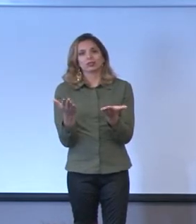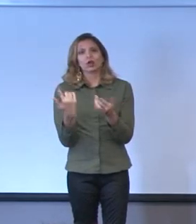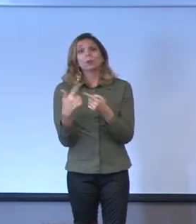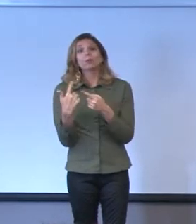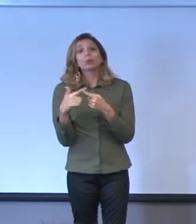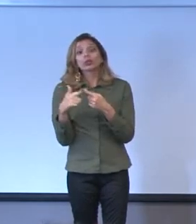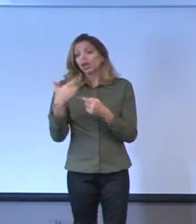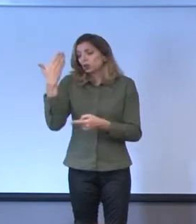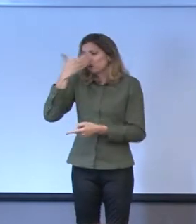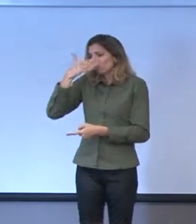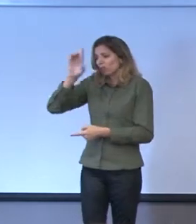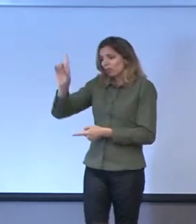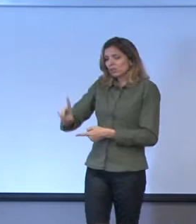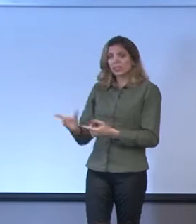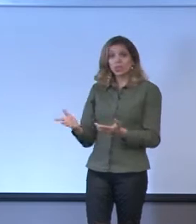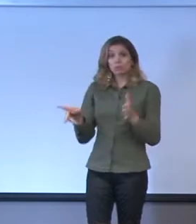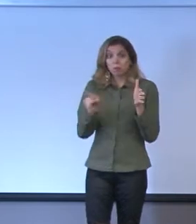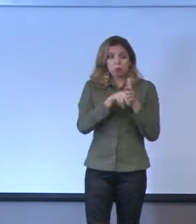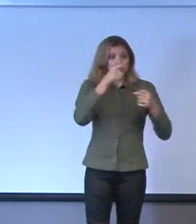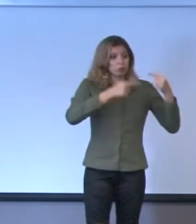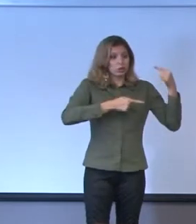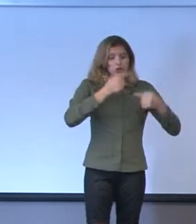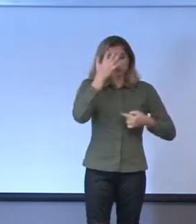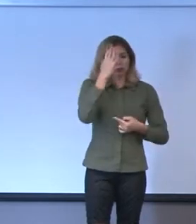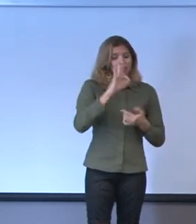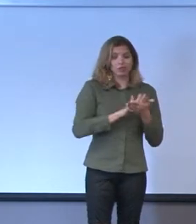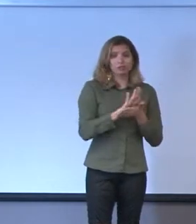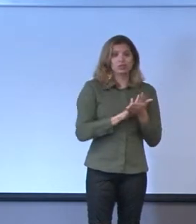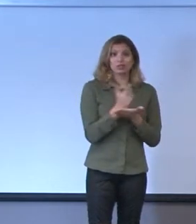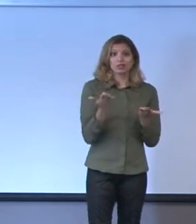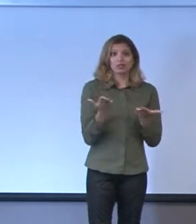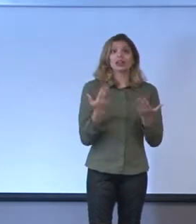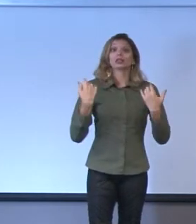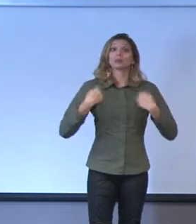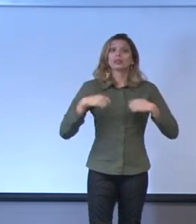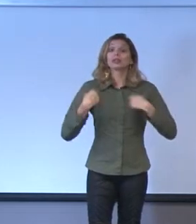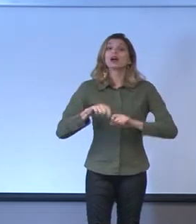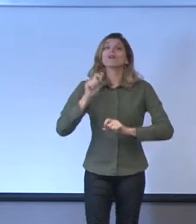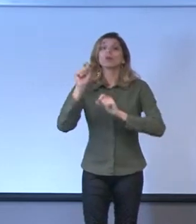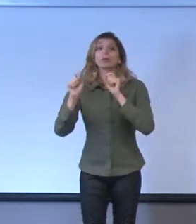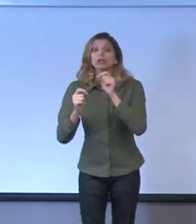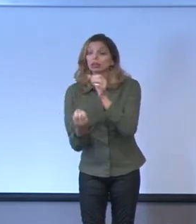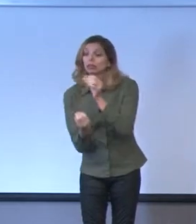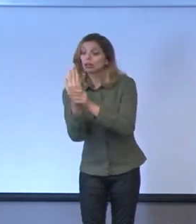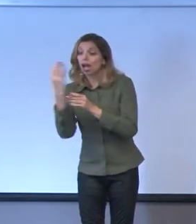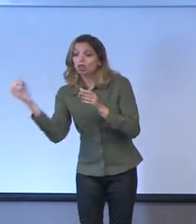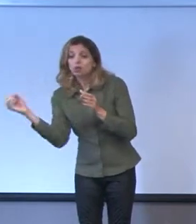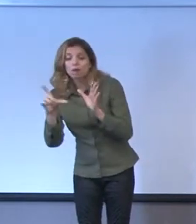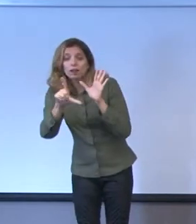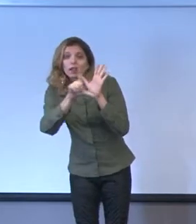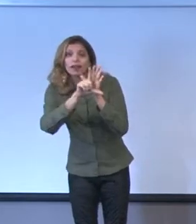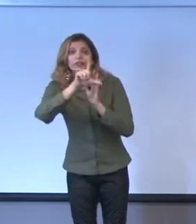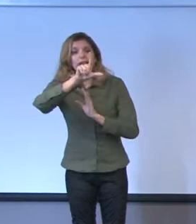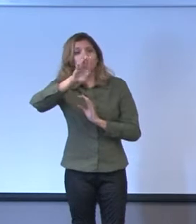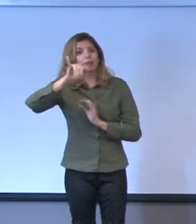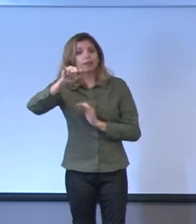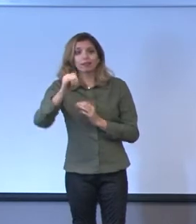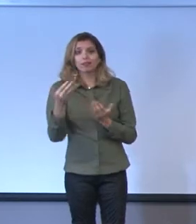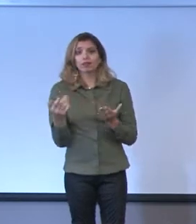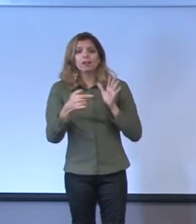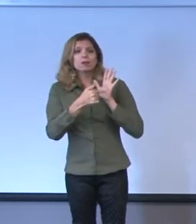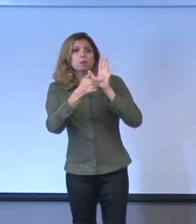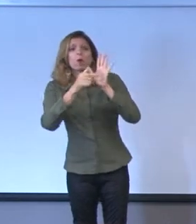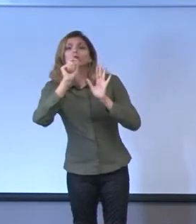entendiam isso, os próprios políticos não entendiam isso. Então, foi necessário criar-se uma nova lei, que é a Lei Brasileira de Inclusão, que